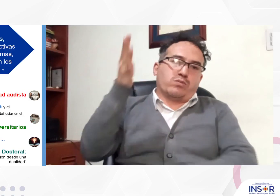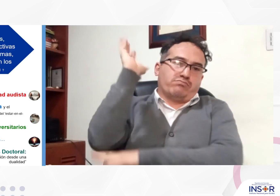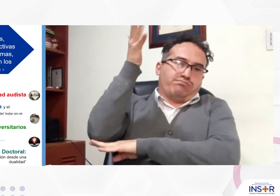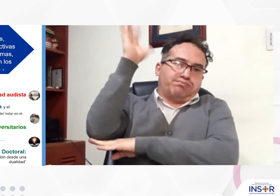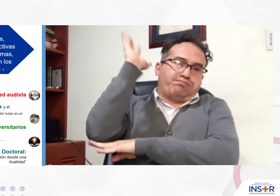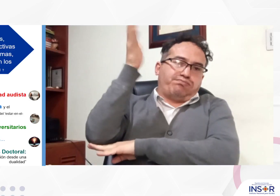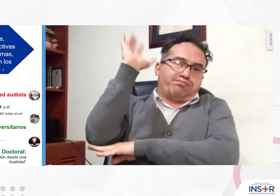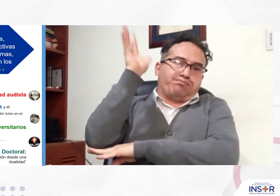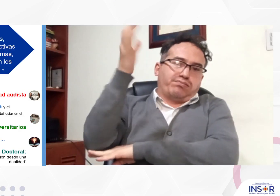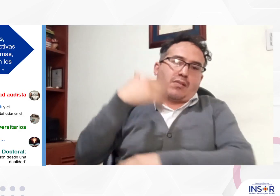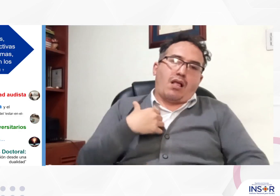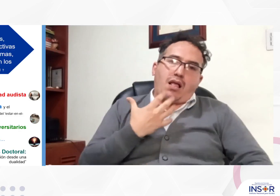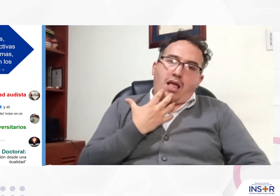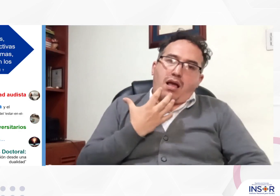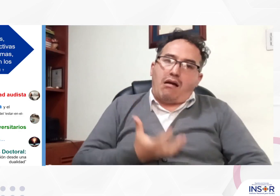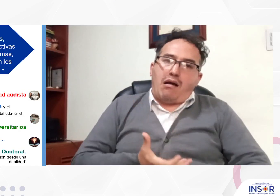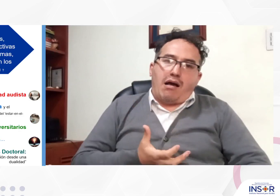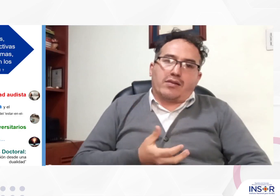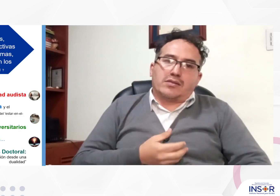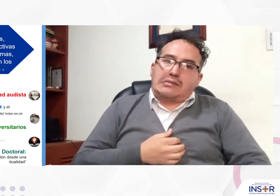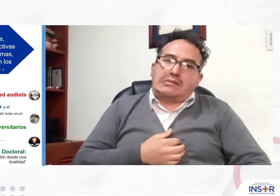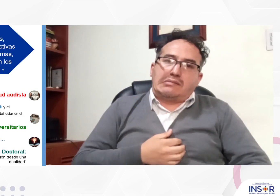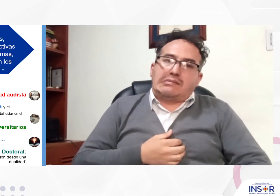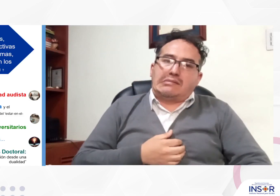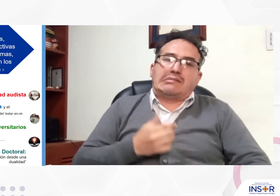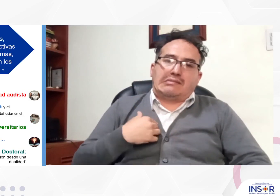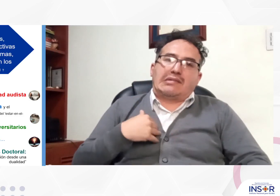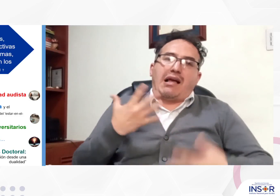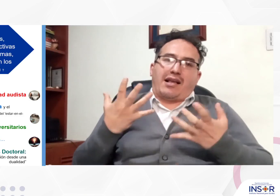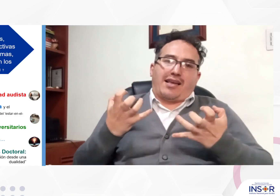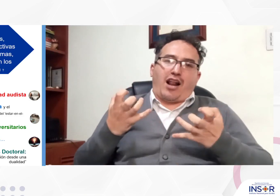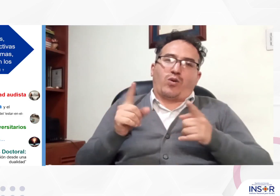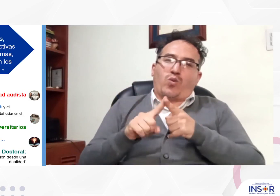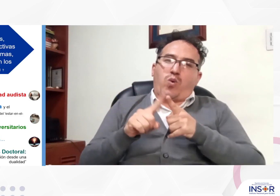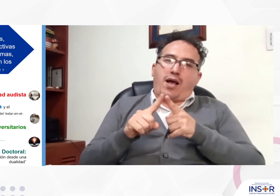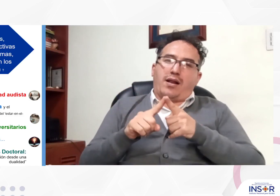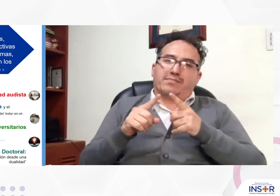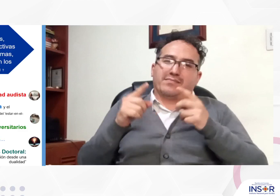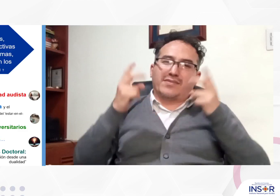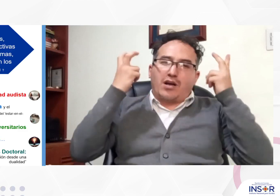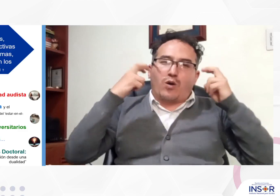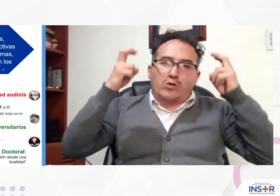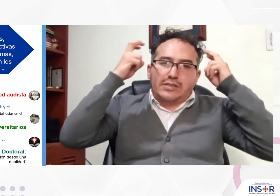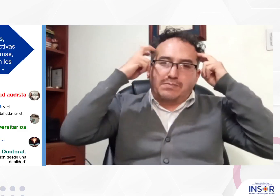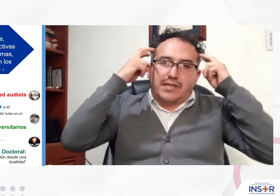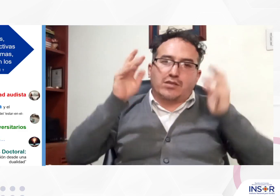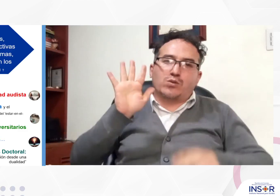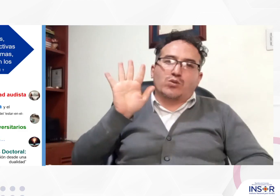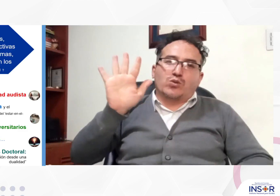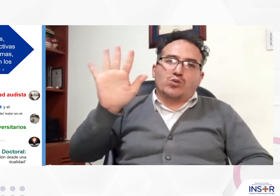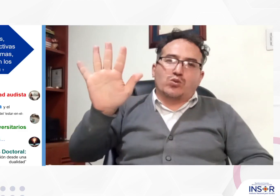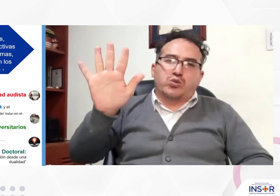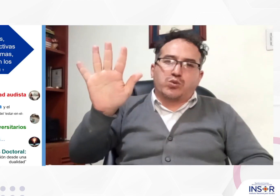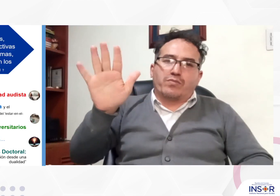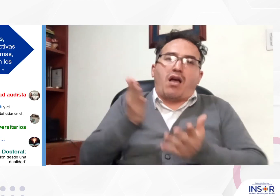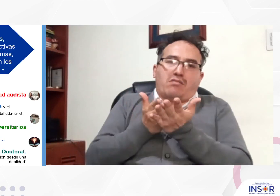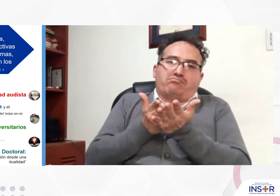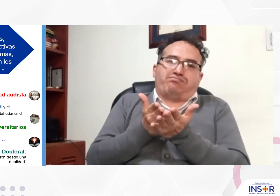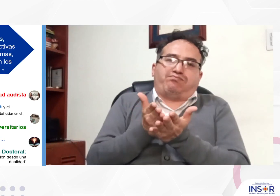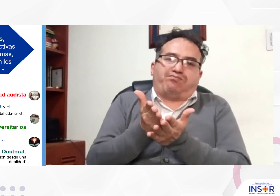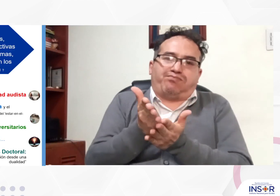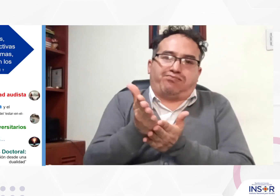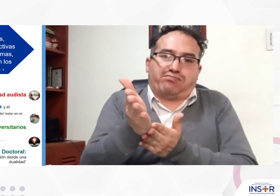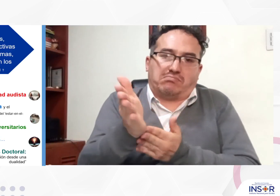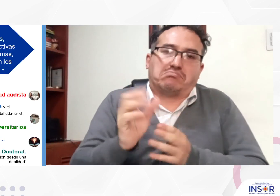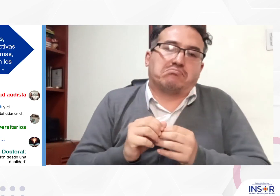tuve la posibilidad de ver a Padilat en una ponencia que él dio y en esta ponencia pues pude ver